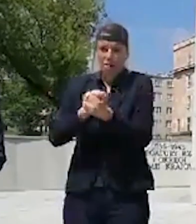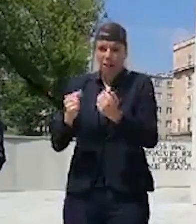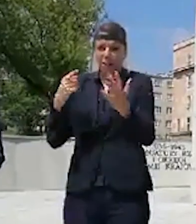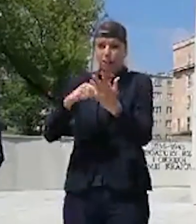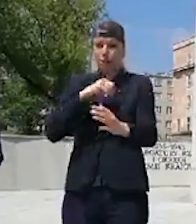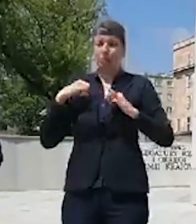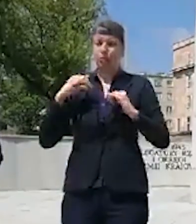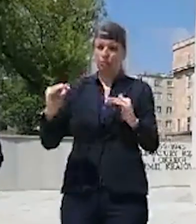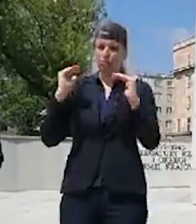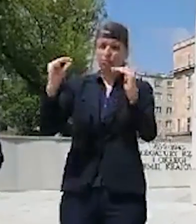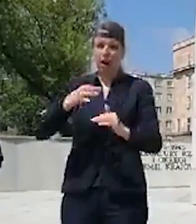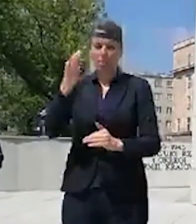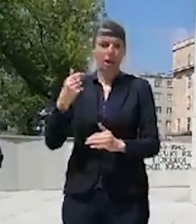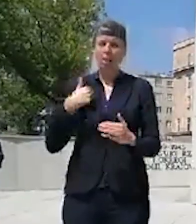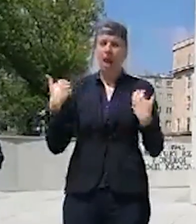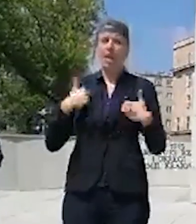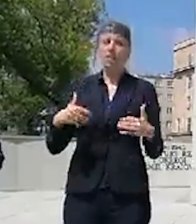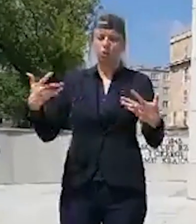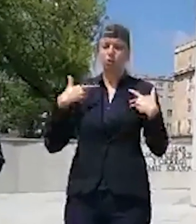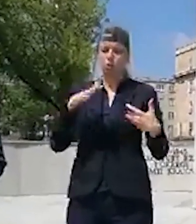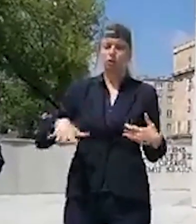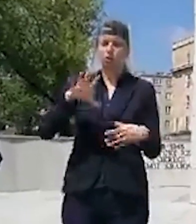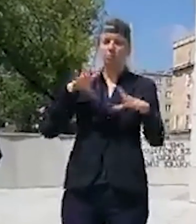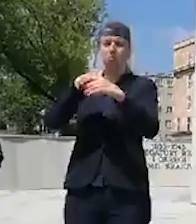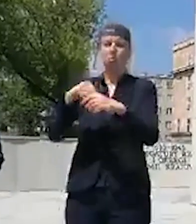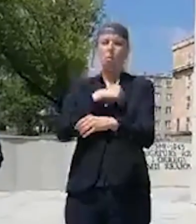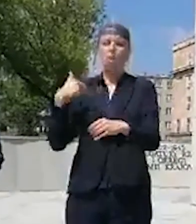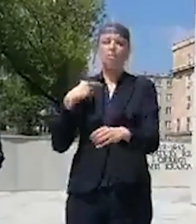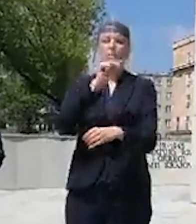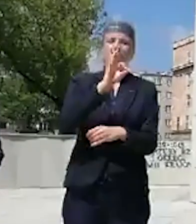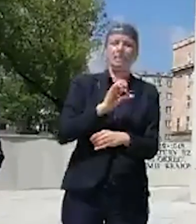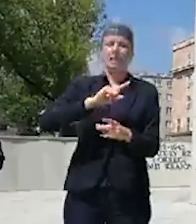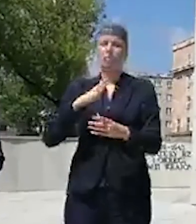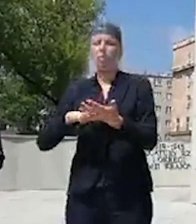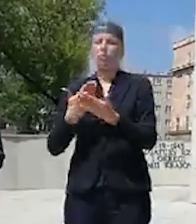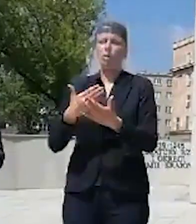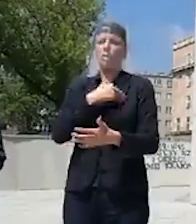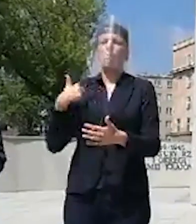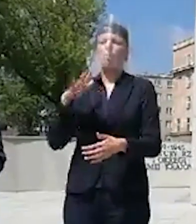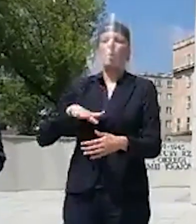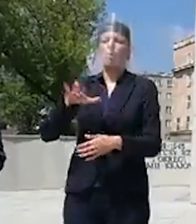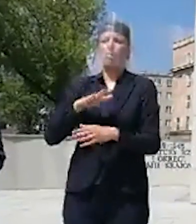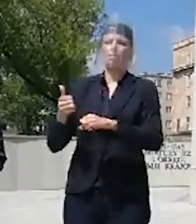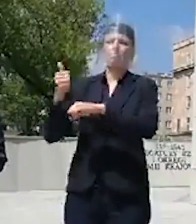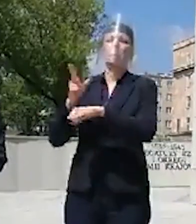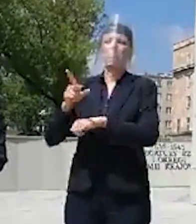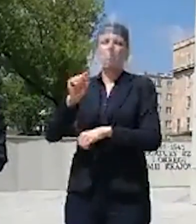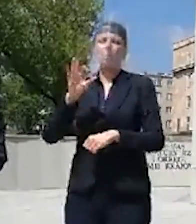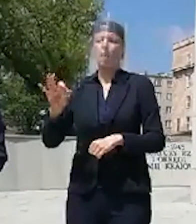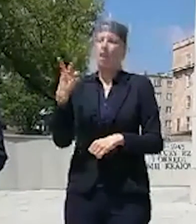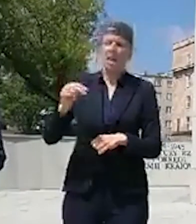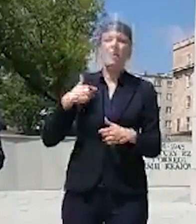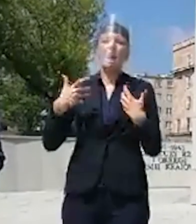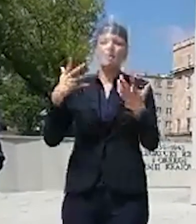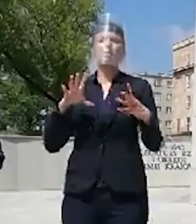w Polsce Platformy. Chcę żyć w Polsce, która jest Polską, w której mieszczą się wszyscy, niezależnie od tych, jakie poglądy